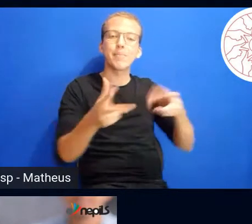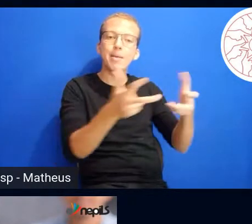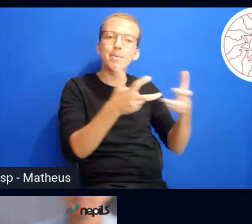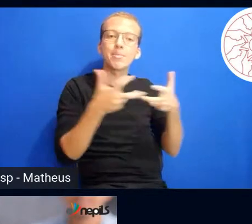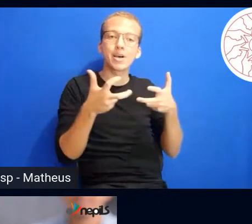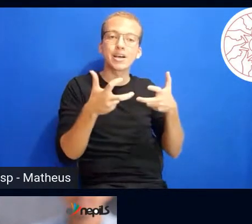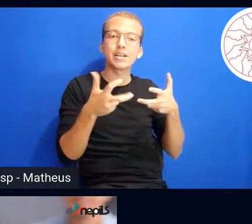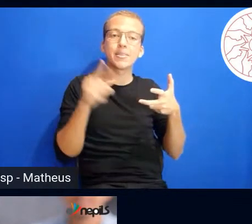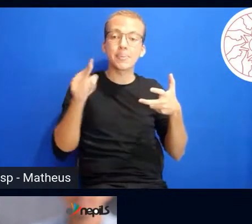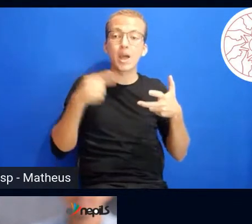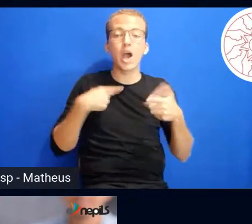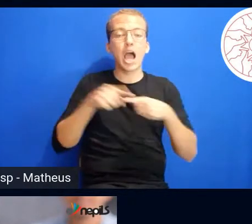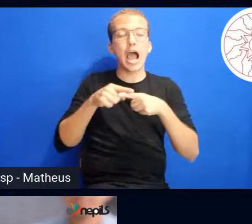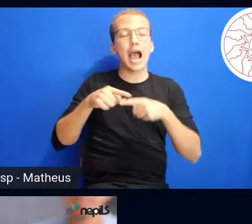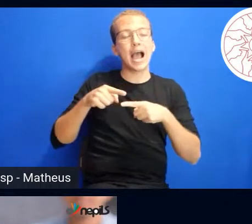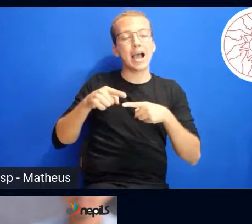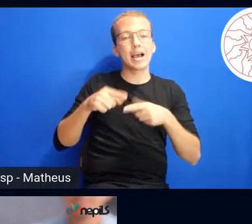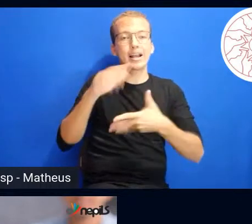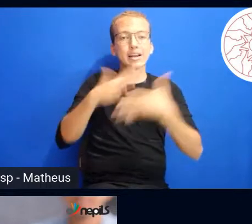espaço visual.